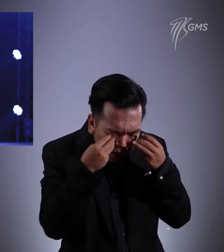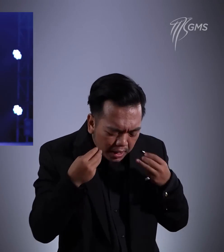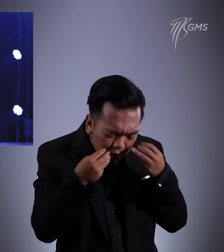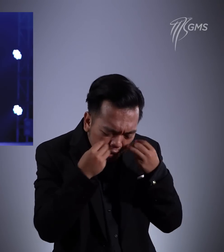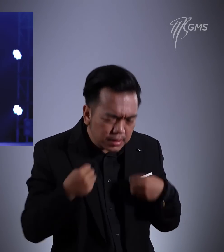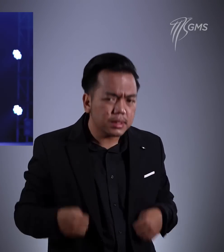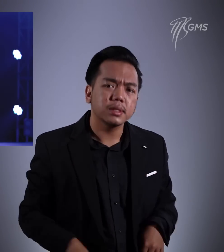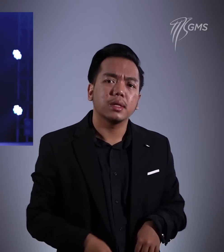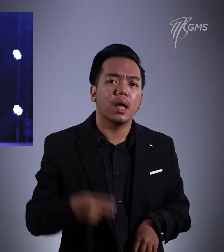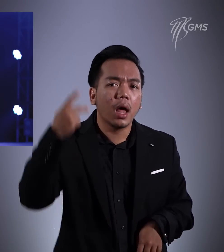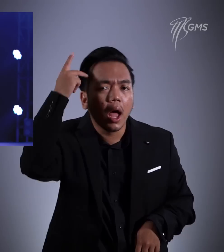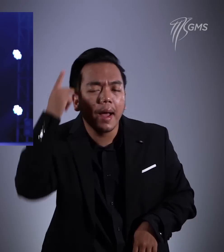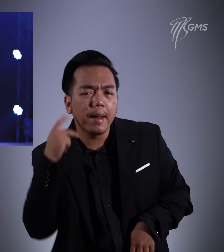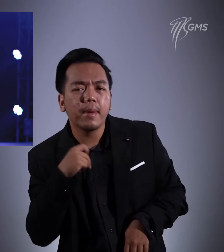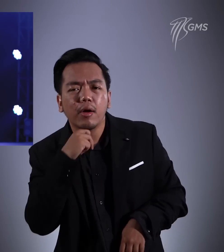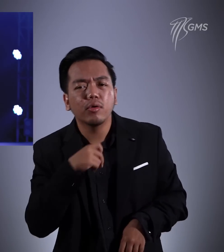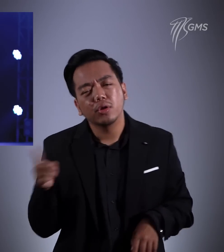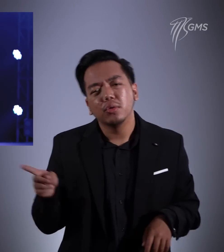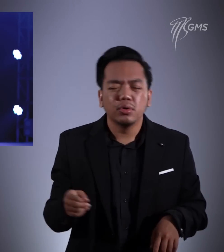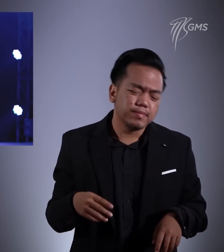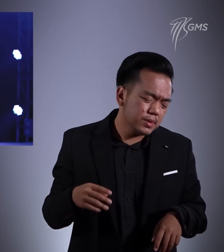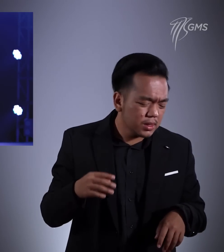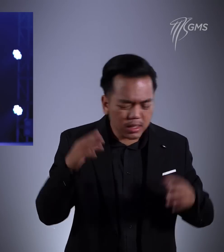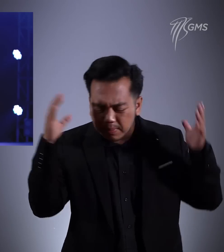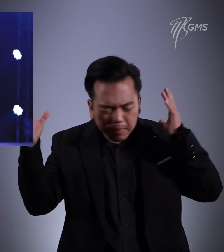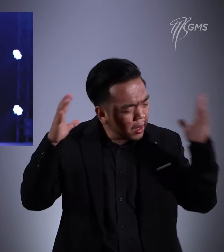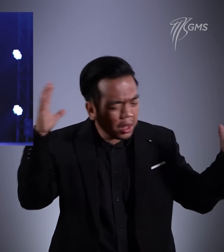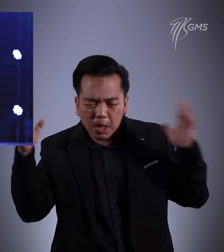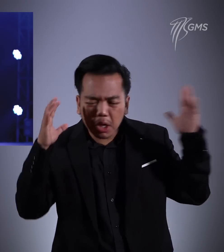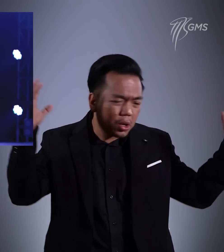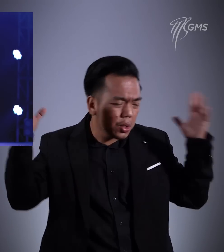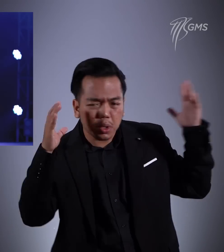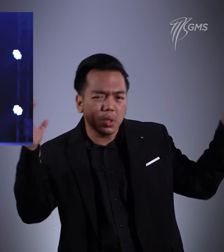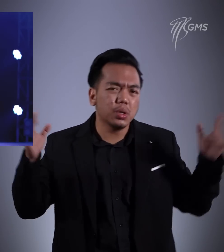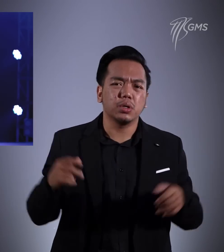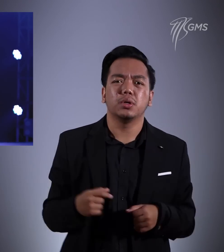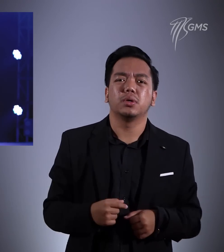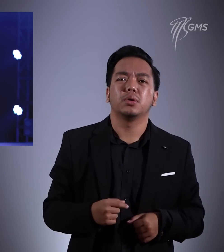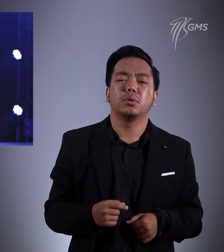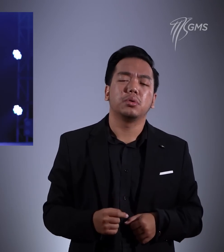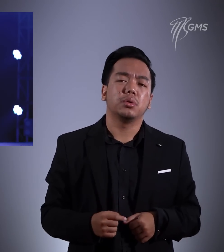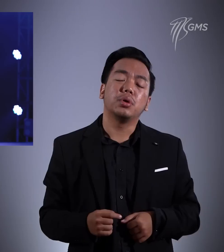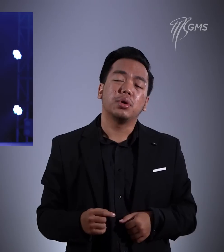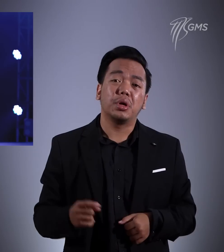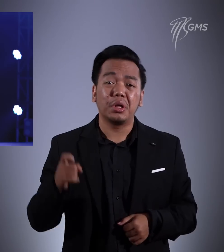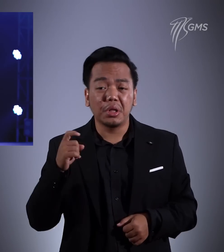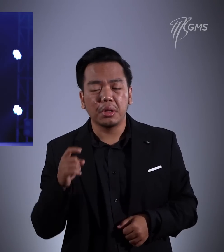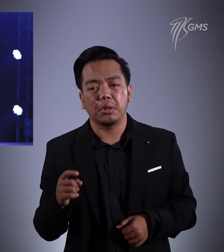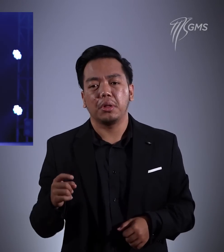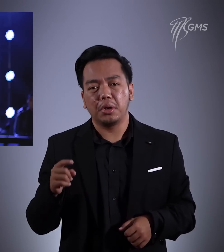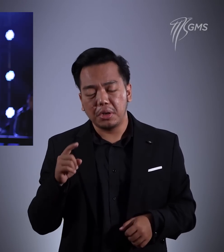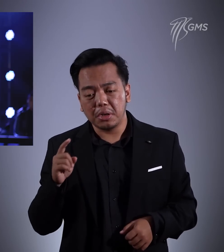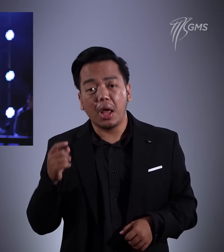Sedangkan Habakuk masih bergumul, dia nggak dapat jawaban yang dia inginkan. Dia masih kebingungan. Dia harus menanggung orang lain